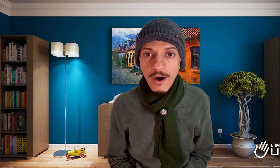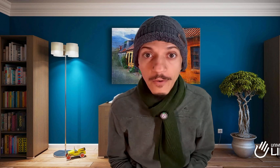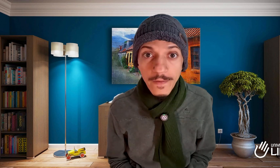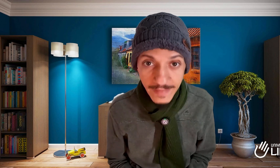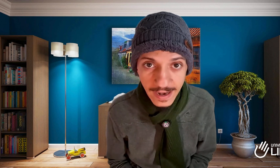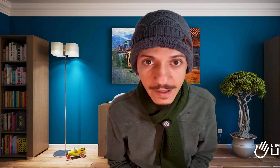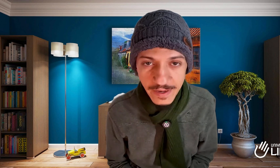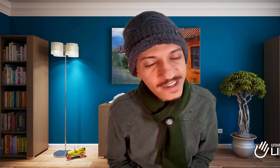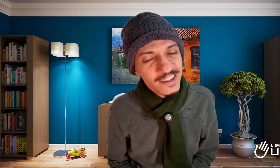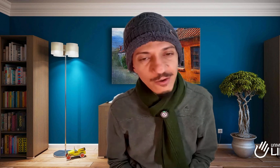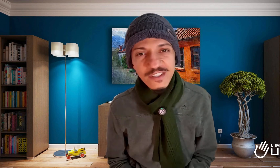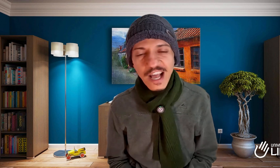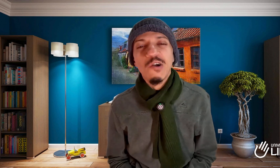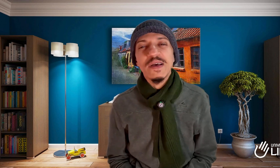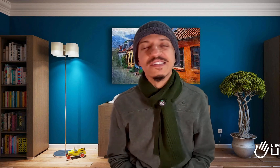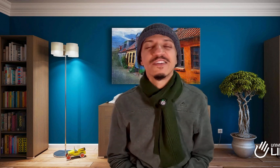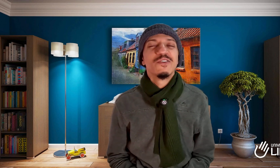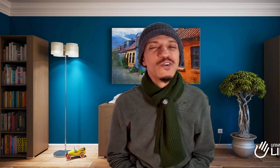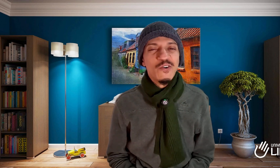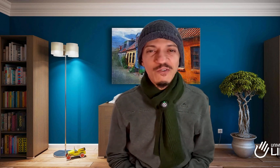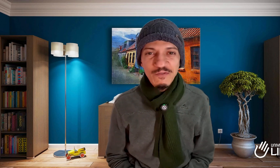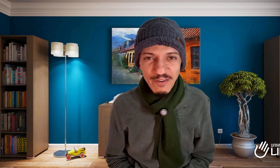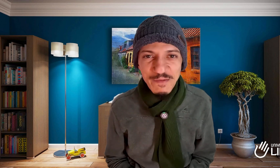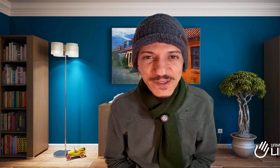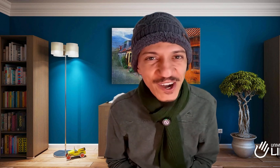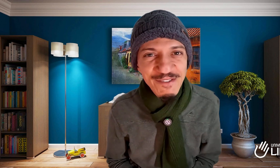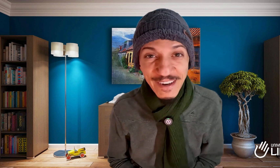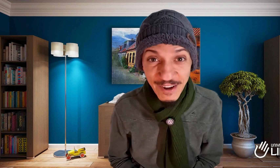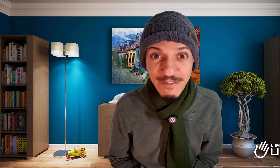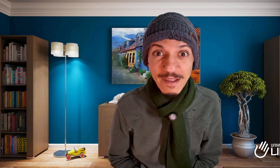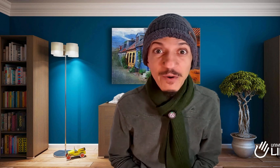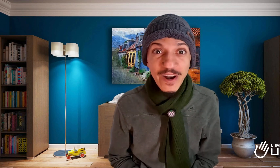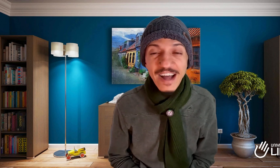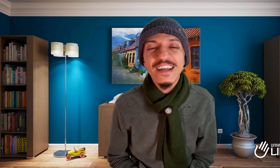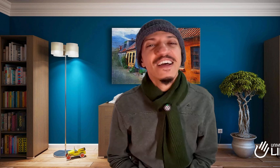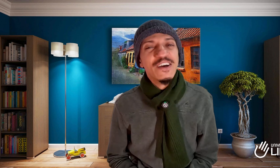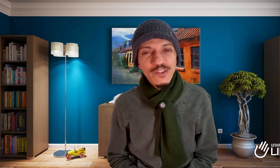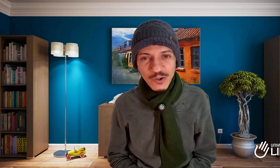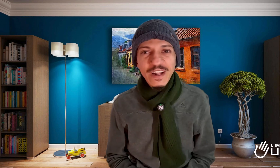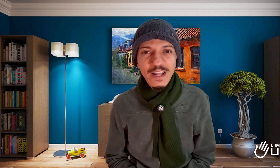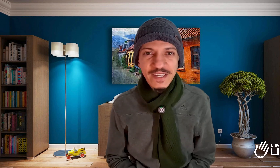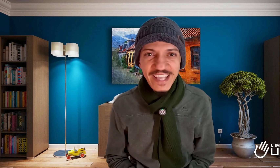na Libras. Então está começando um novo episódio, uma nova temporada do Unilibrascast.